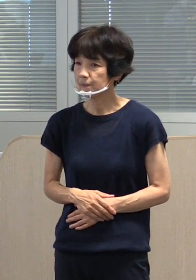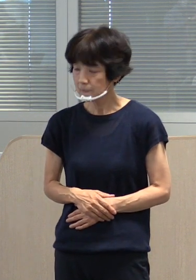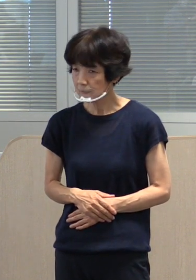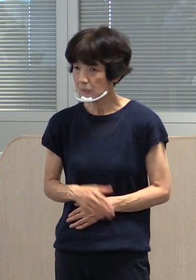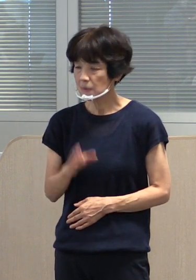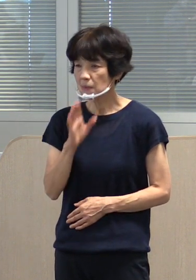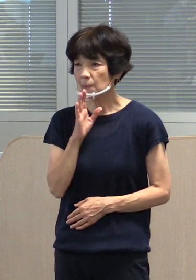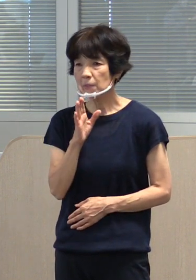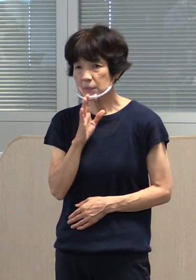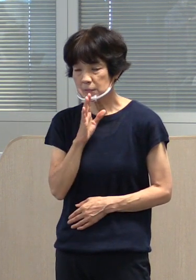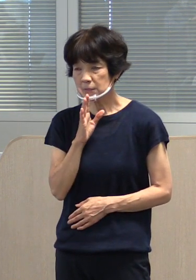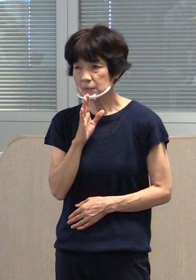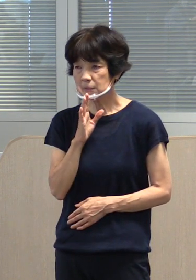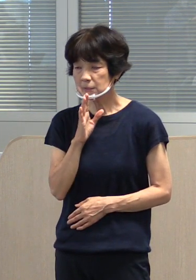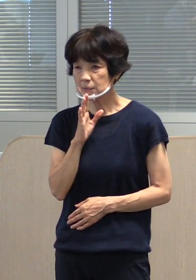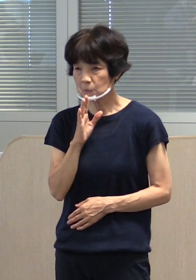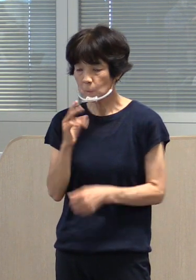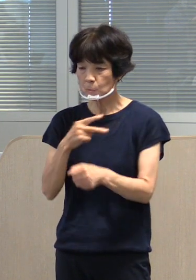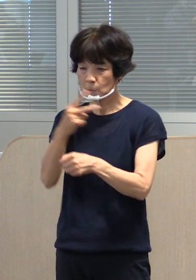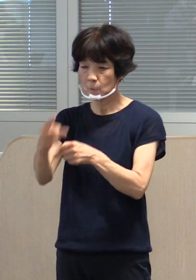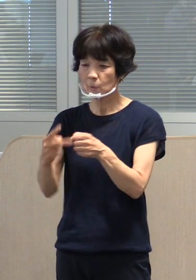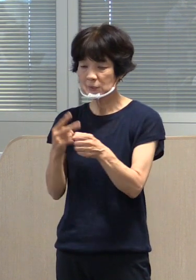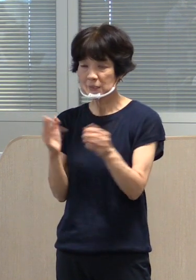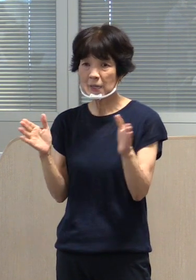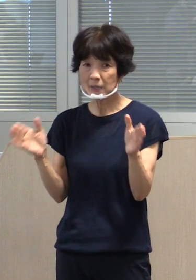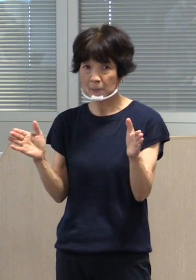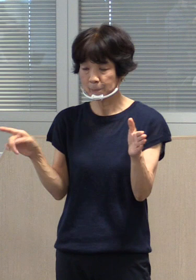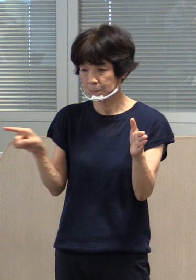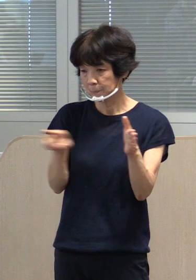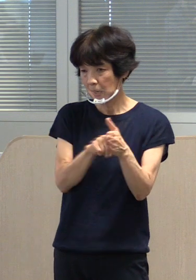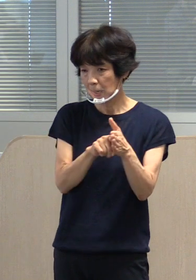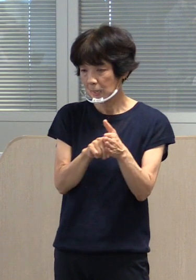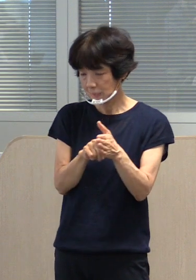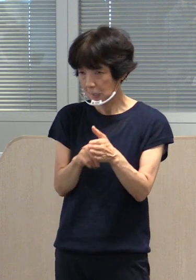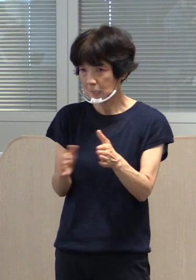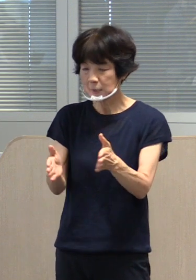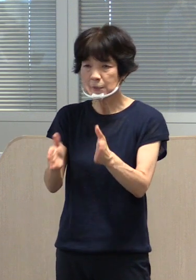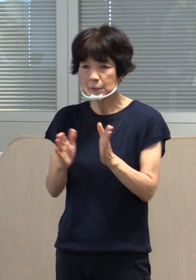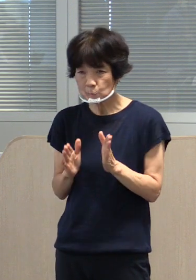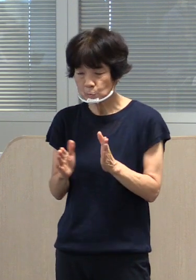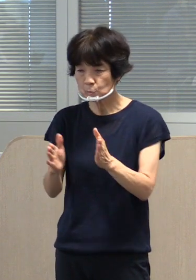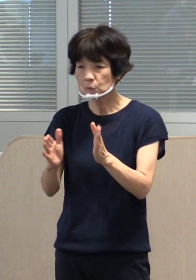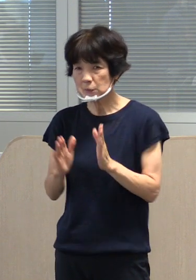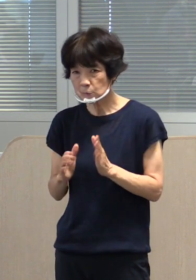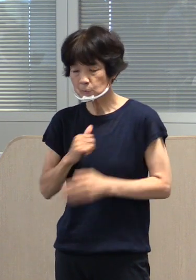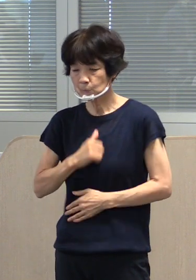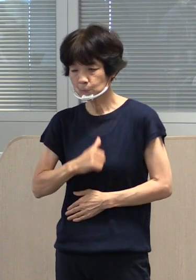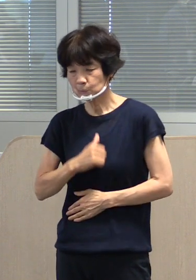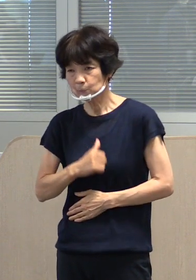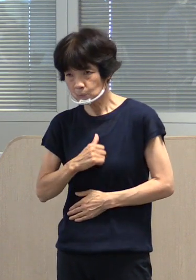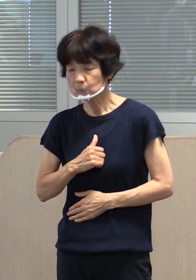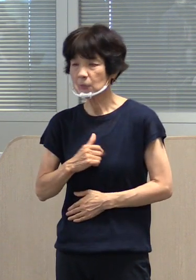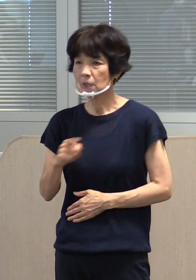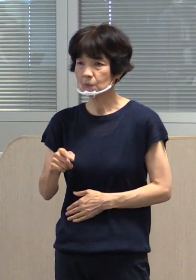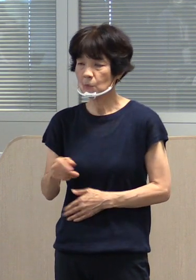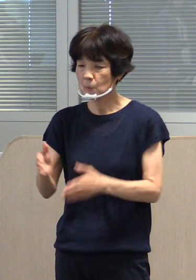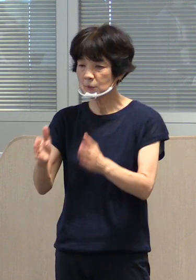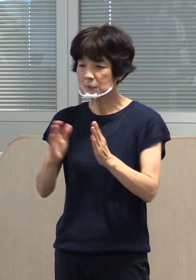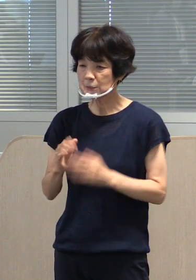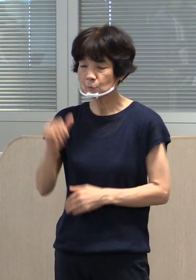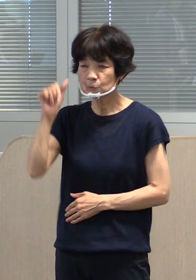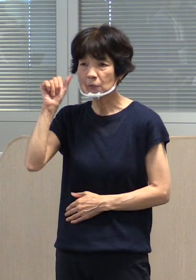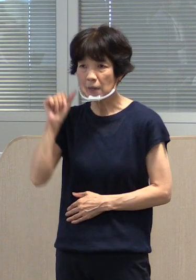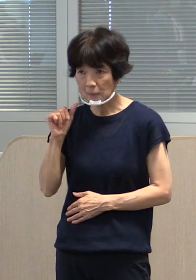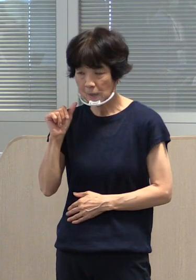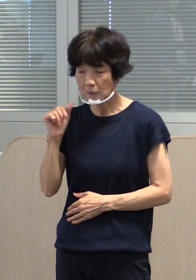やはり2年間ね自粛というでだいぶ自粛慣れ、あとは